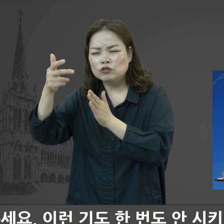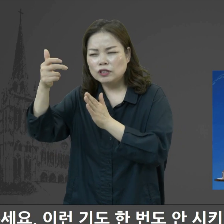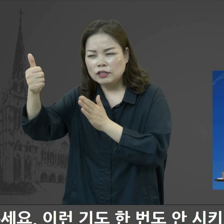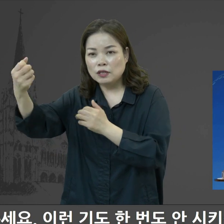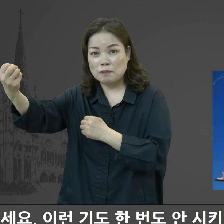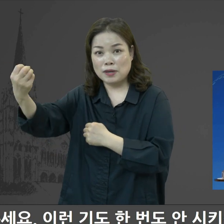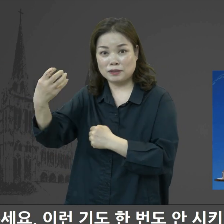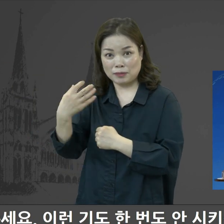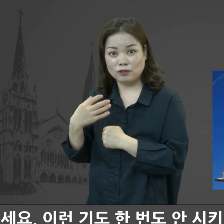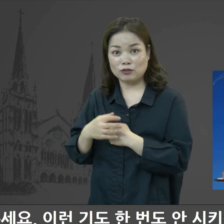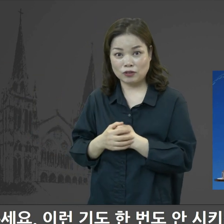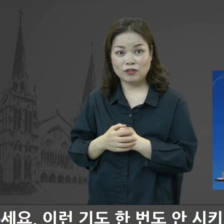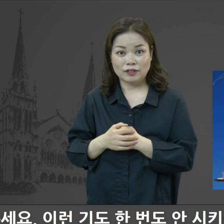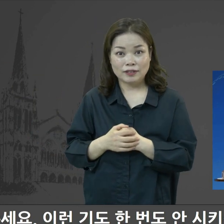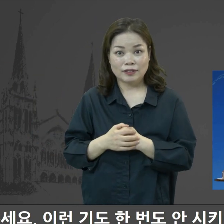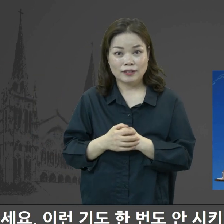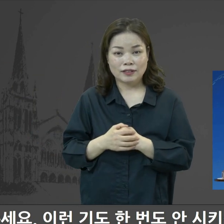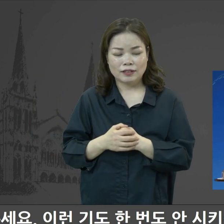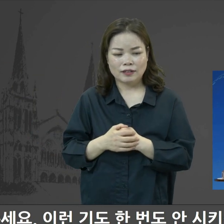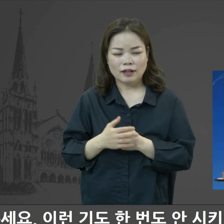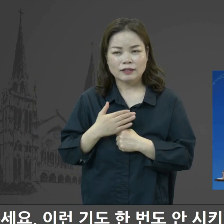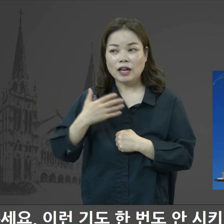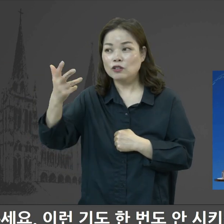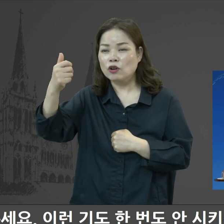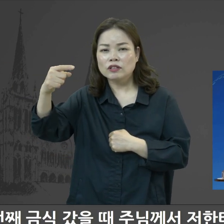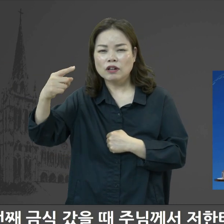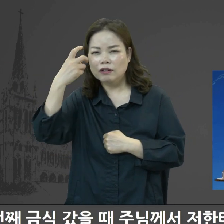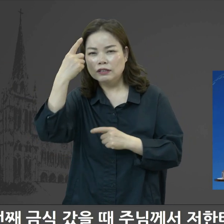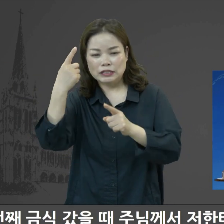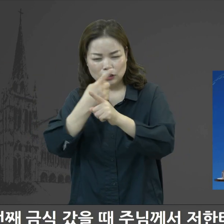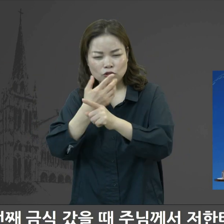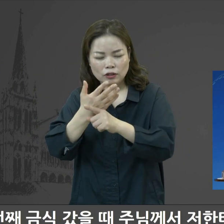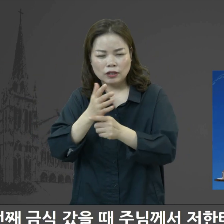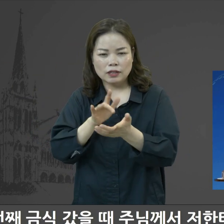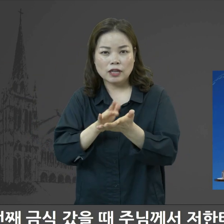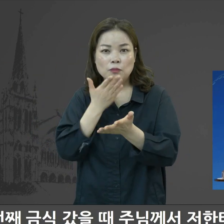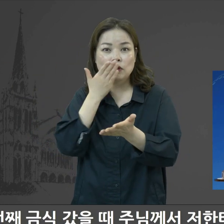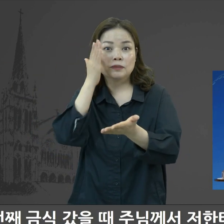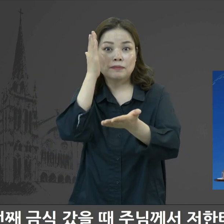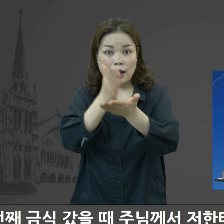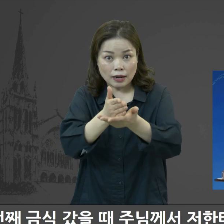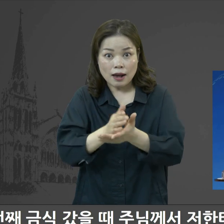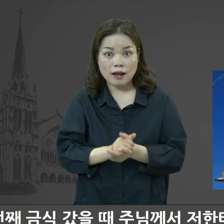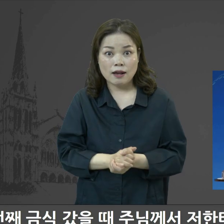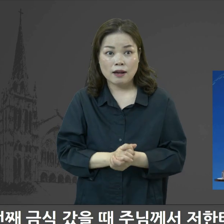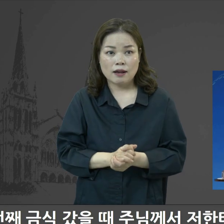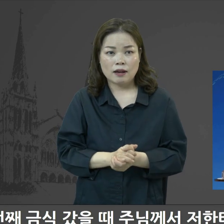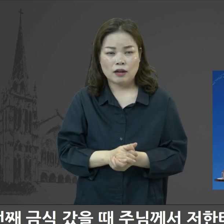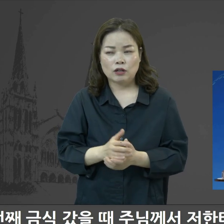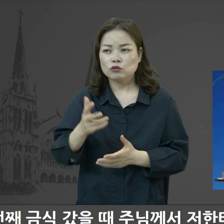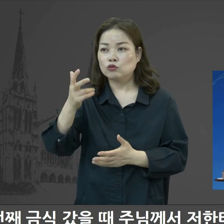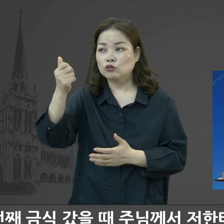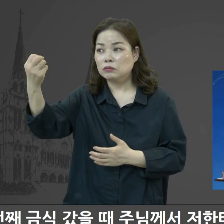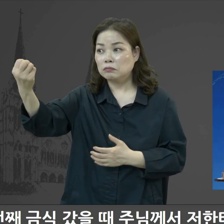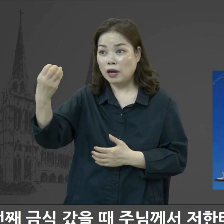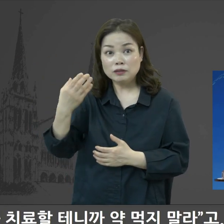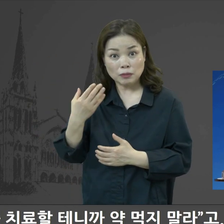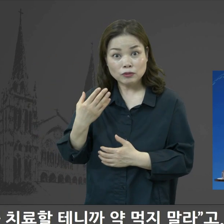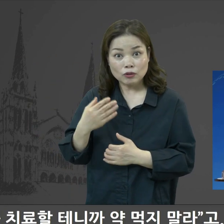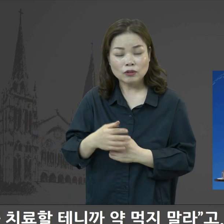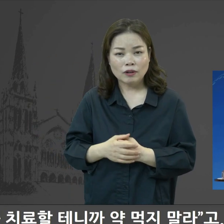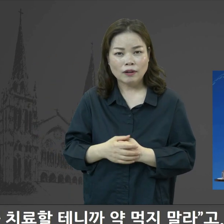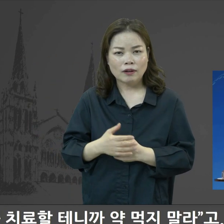저한테 말씀하셨어요. 나 여호와가 너 치료할 테니까 약 먹지 말라고. 저는요, 주님이 그렇게